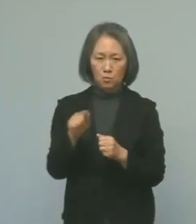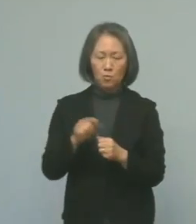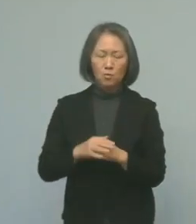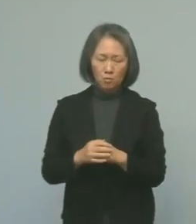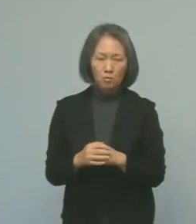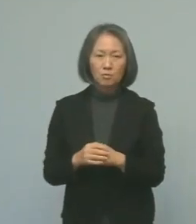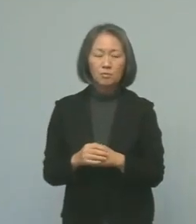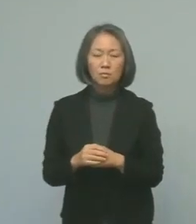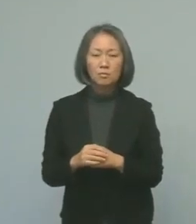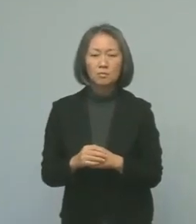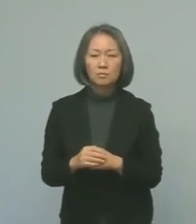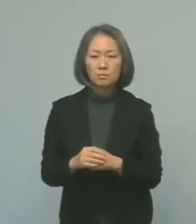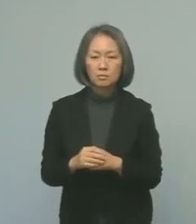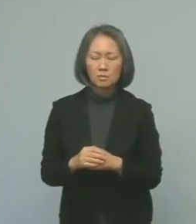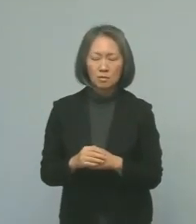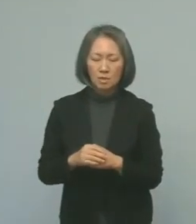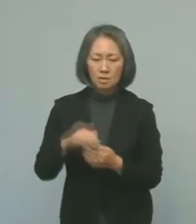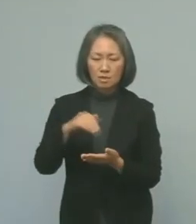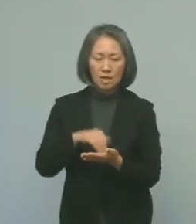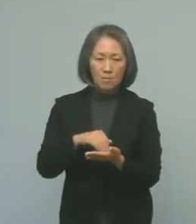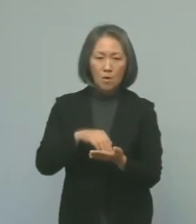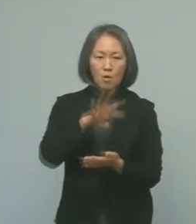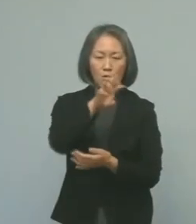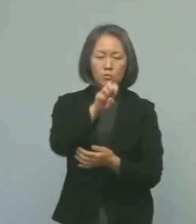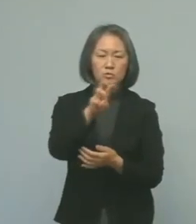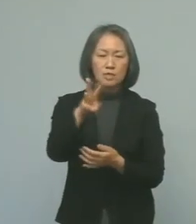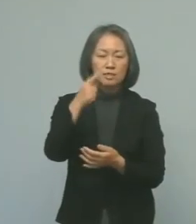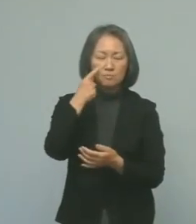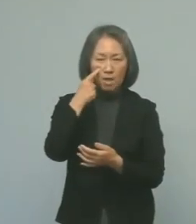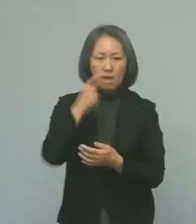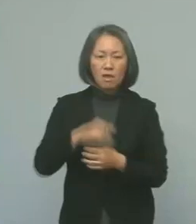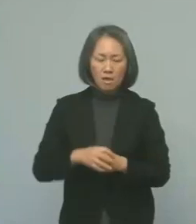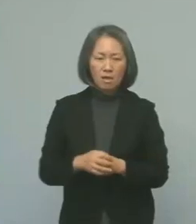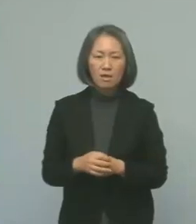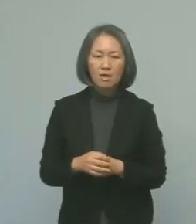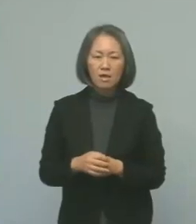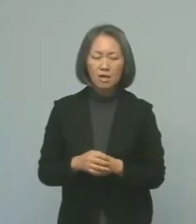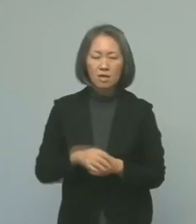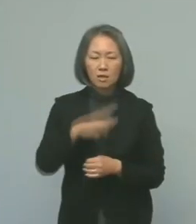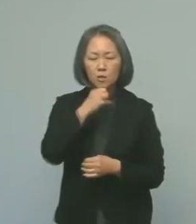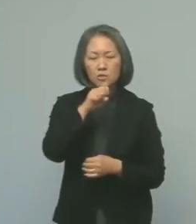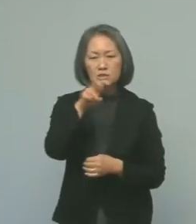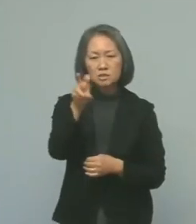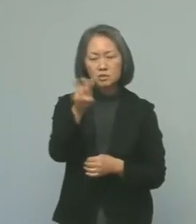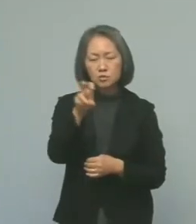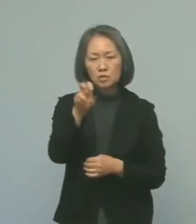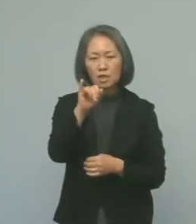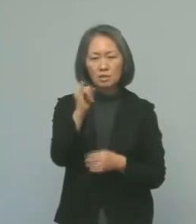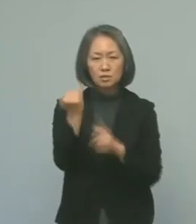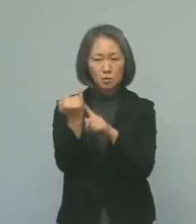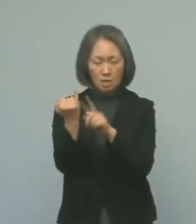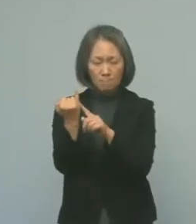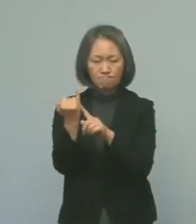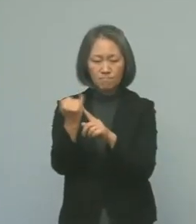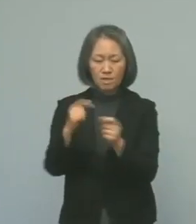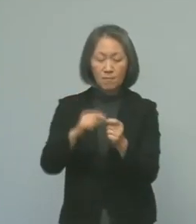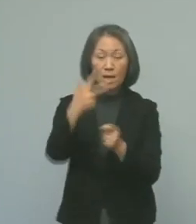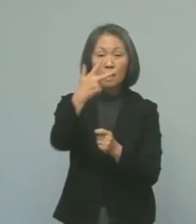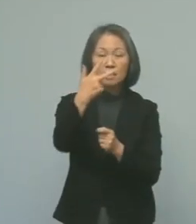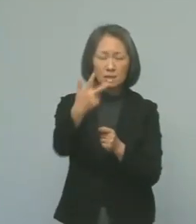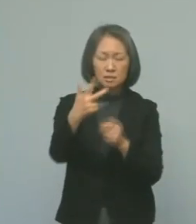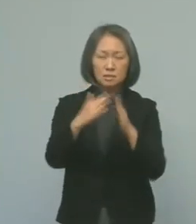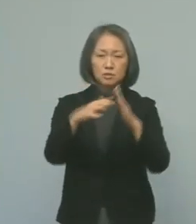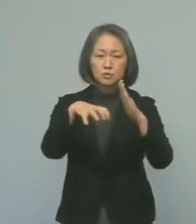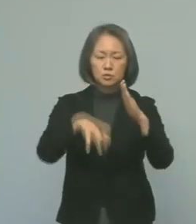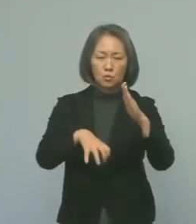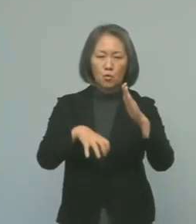最後にもう一件、43例目としまして、20代女性で山形市にお住ま